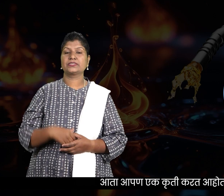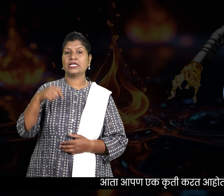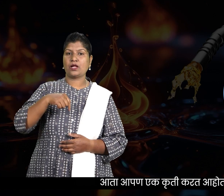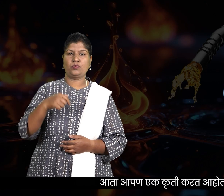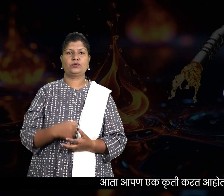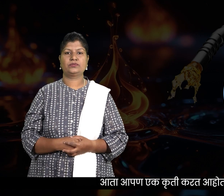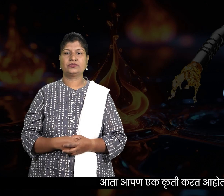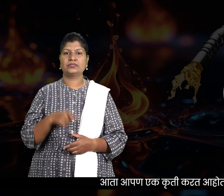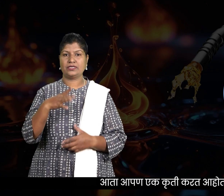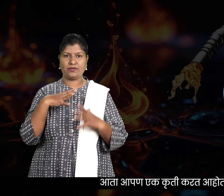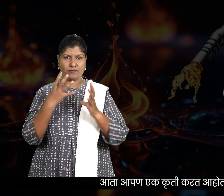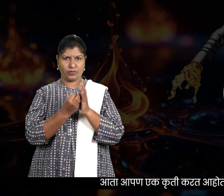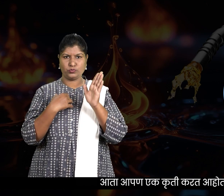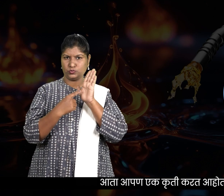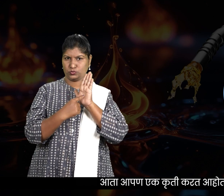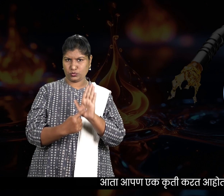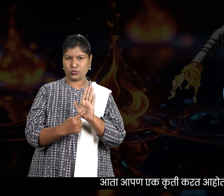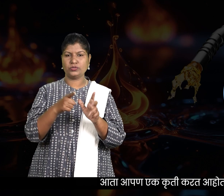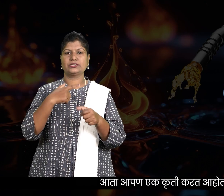आता आपण एक कृती करत आहोत.